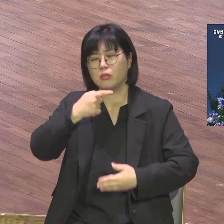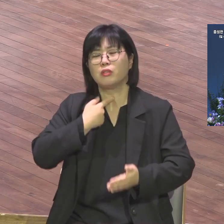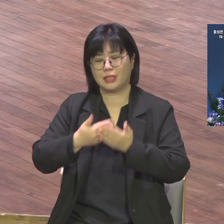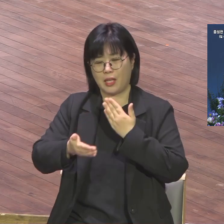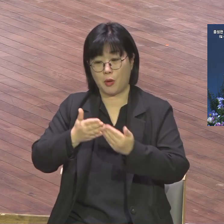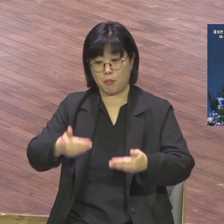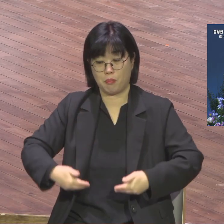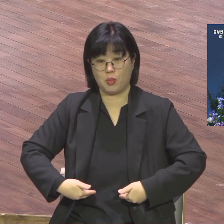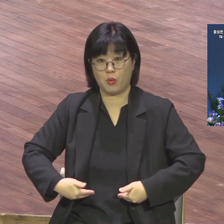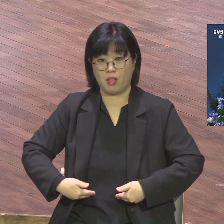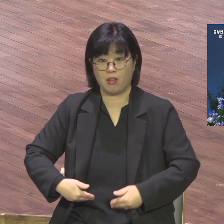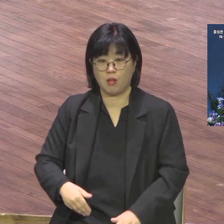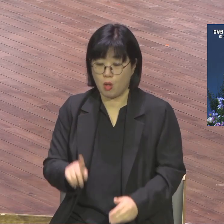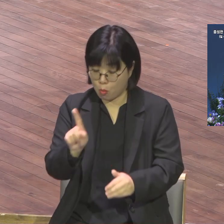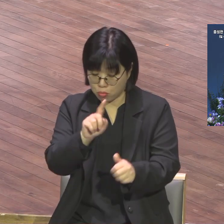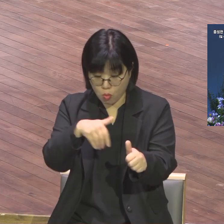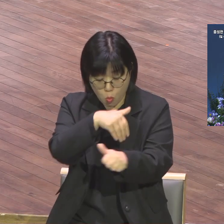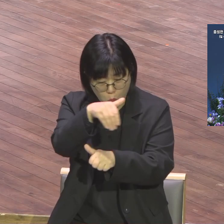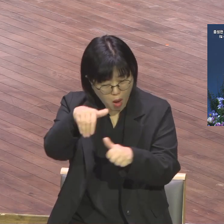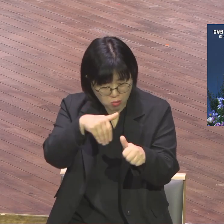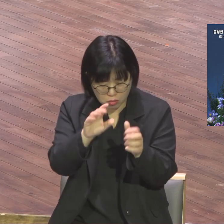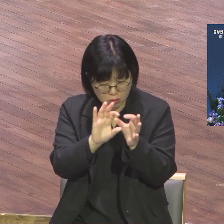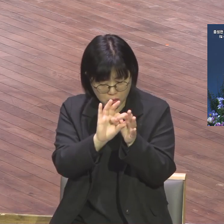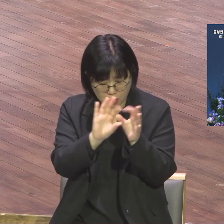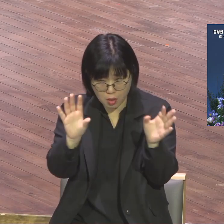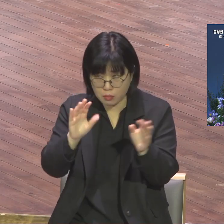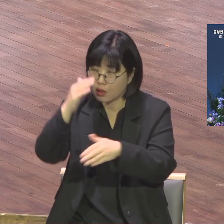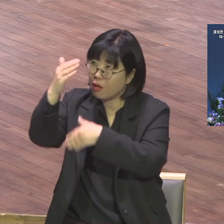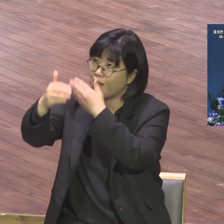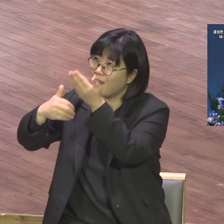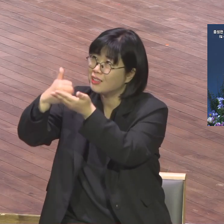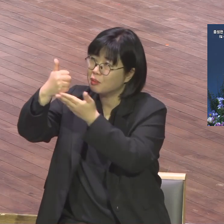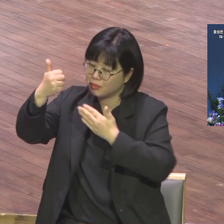아멘. 환경이 아니라 그리스도 안에서